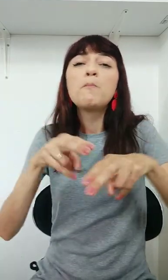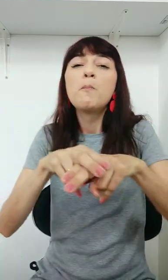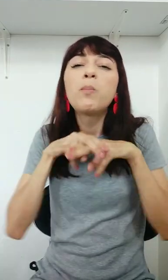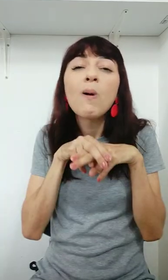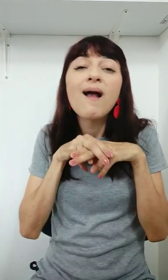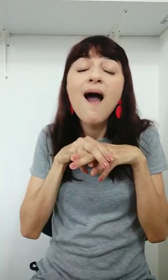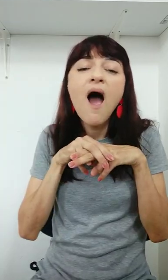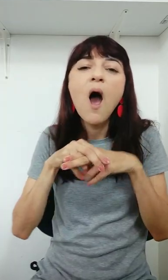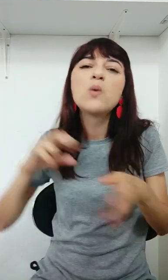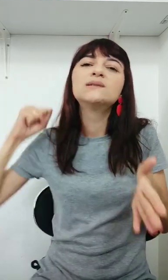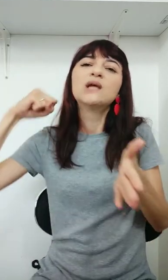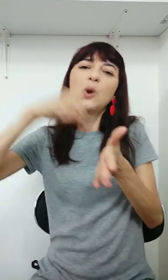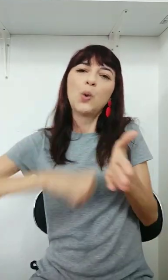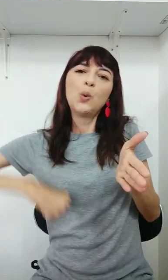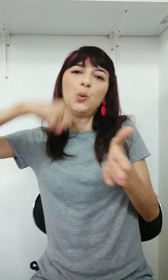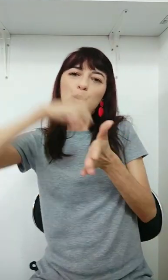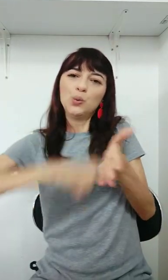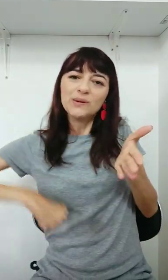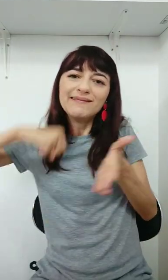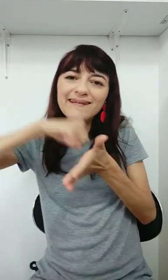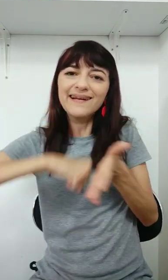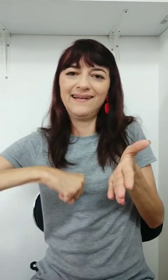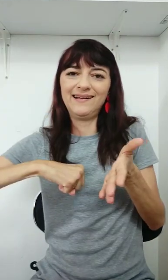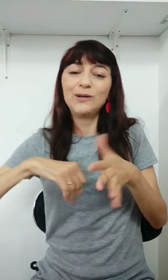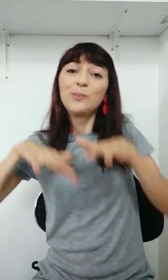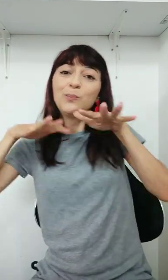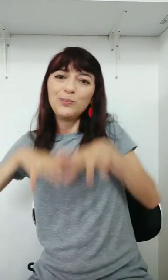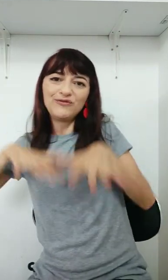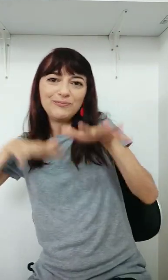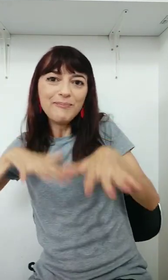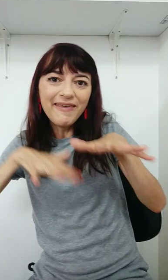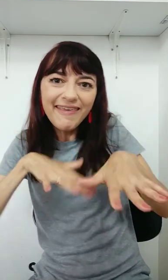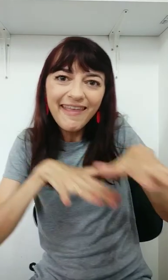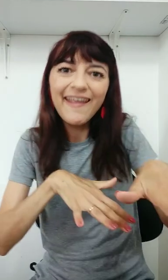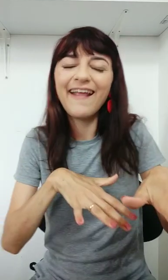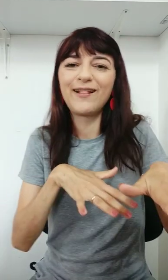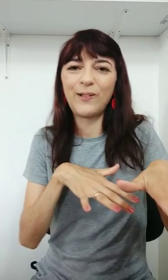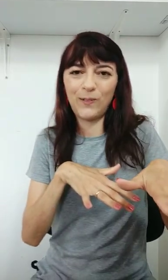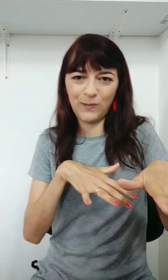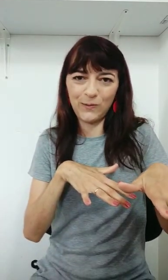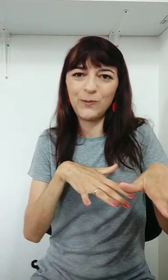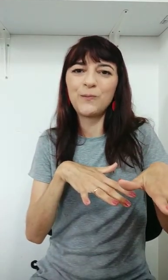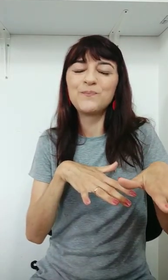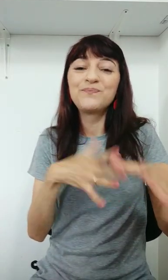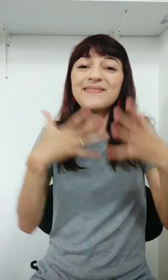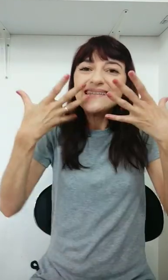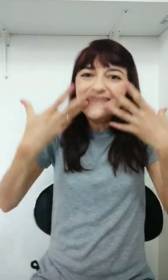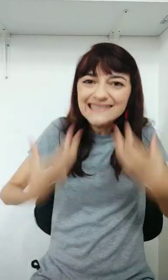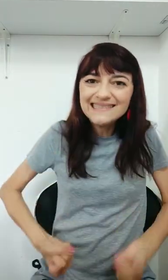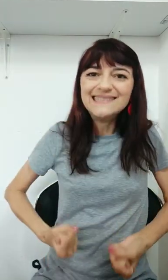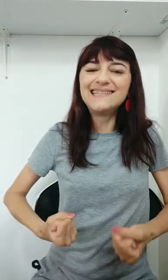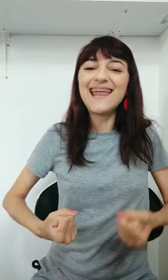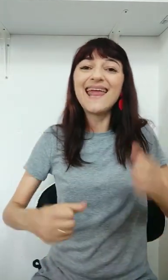os negros hoje, eles se orgulham dessa cultura afro, do movimento negro, né, em prol ali da